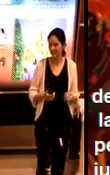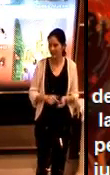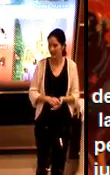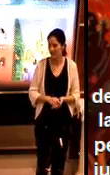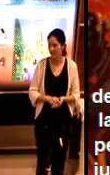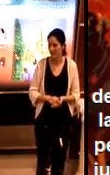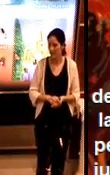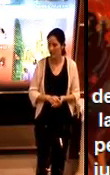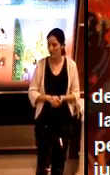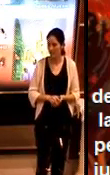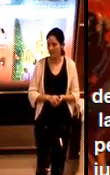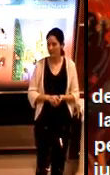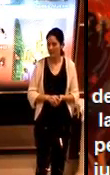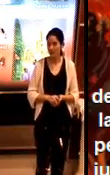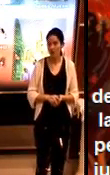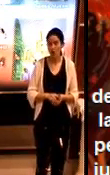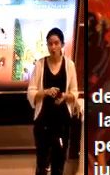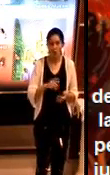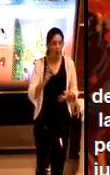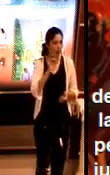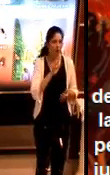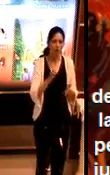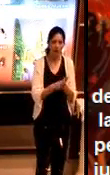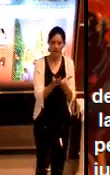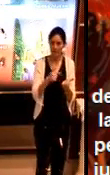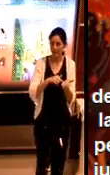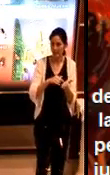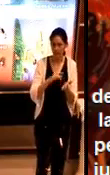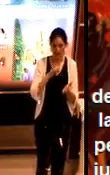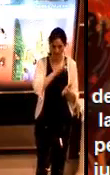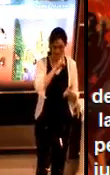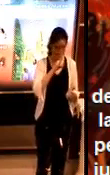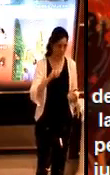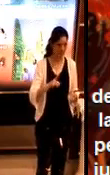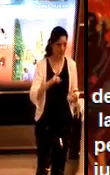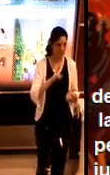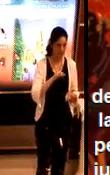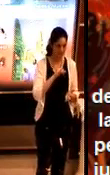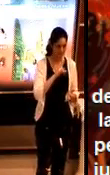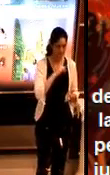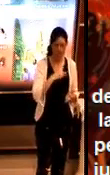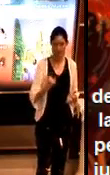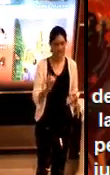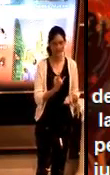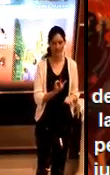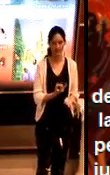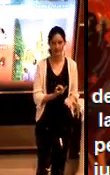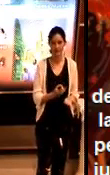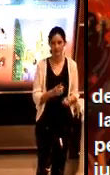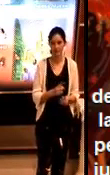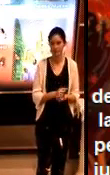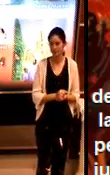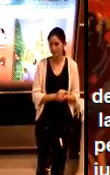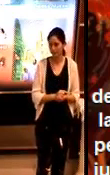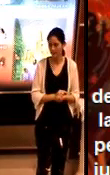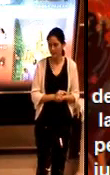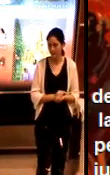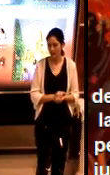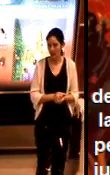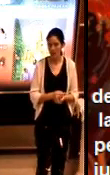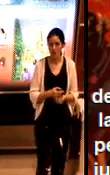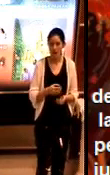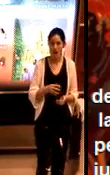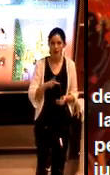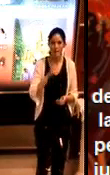O si no, digamos que la Biblia miente. Porque si pecaremos voluntariamente después de haber recibido el conocimiento